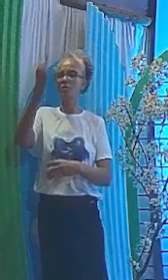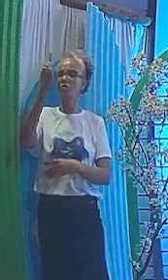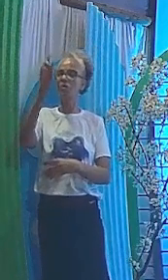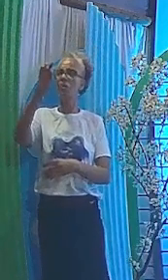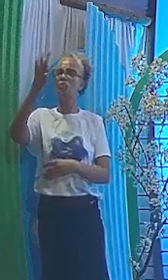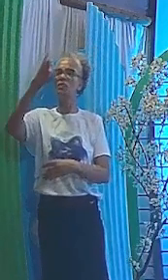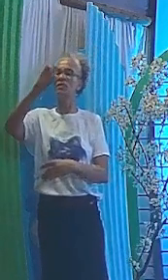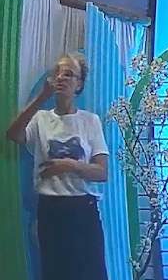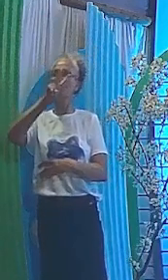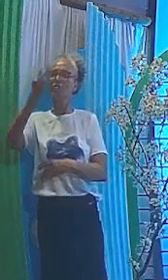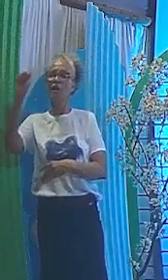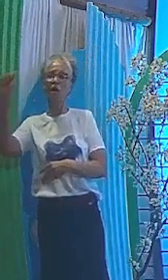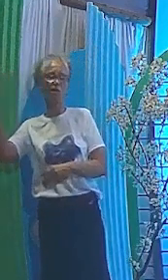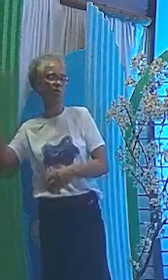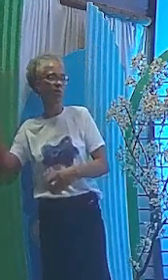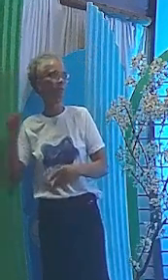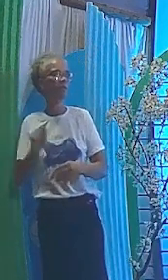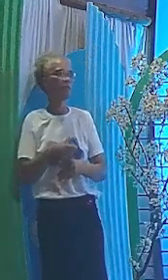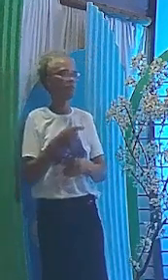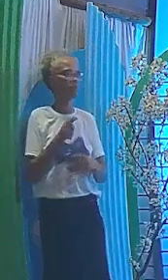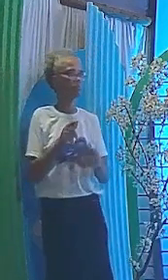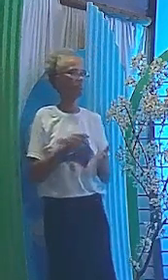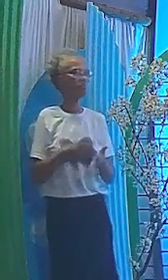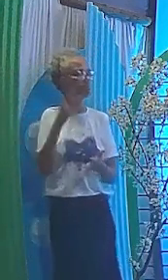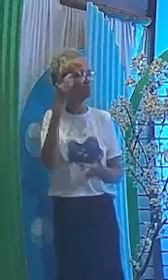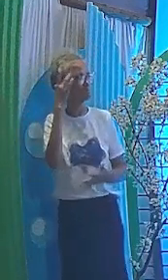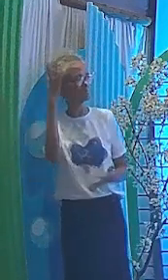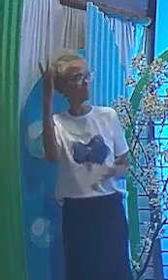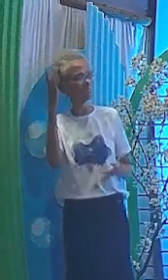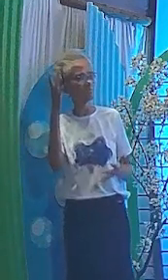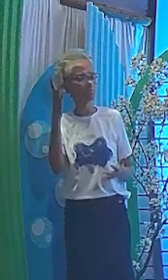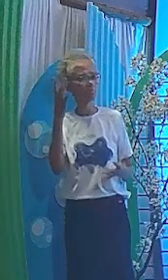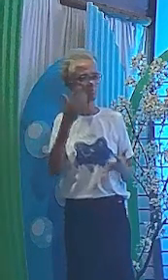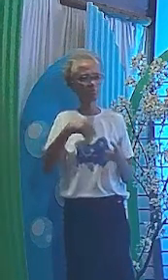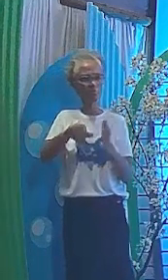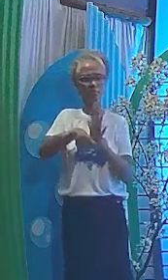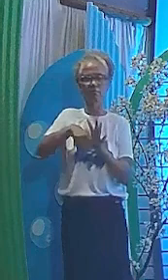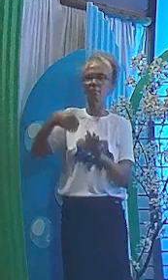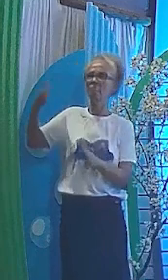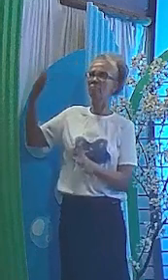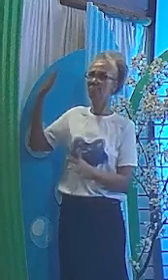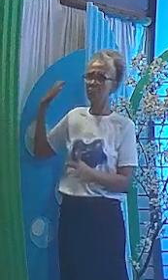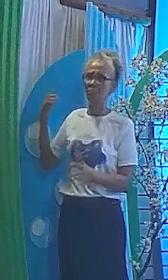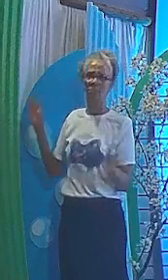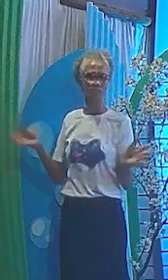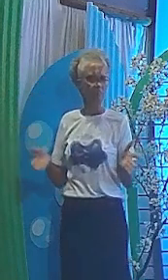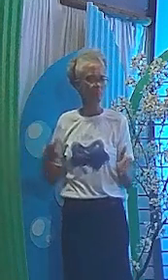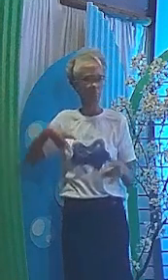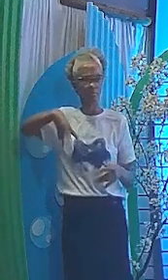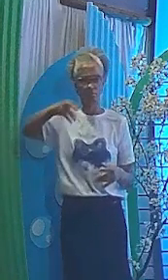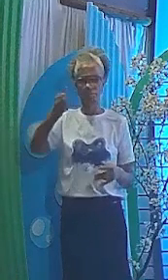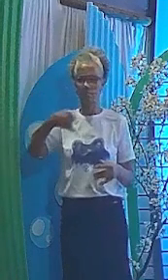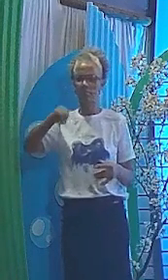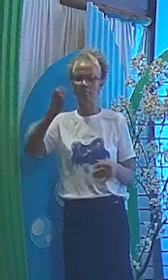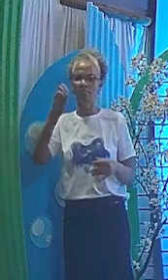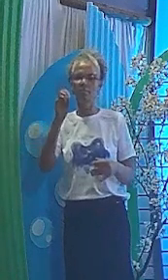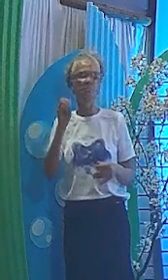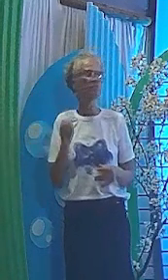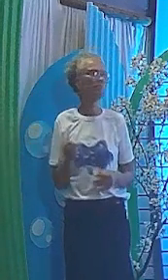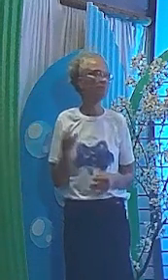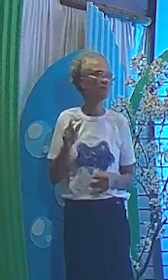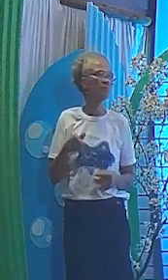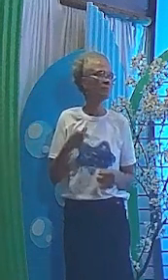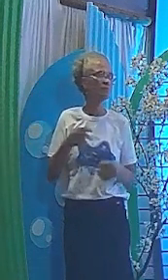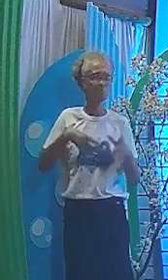aniversário foi lembrado, está sendo lembrado esse mês, na Bahia Mítica, mas também absolutamente real com seus